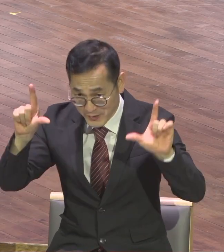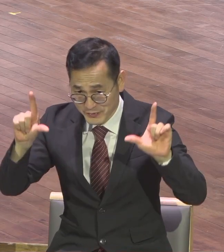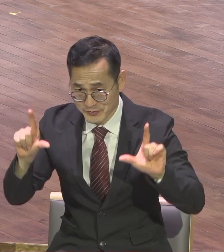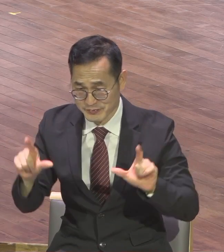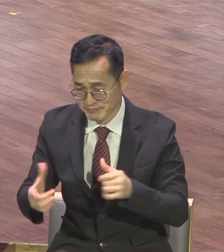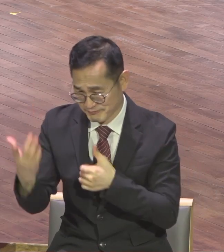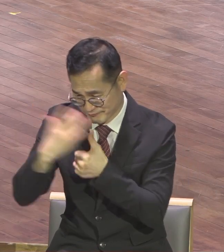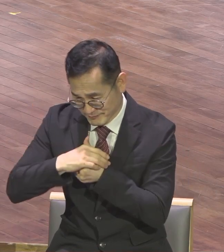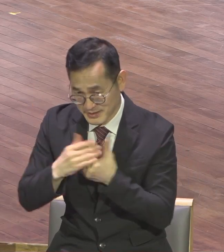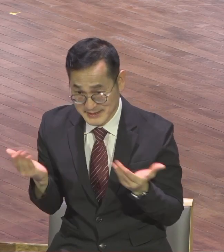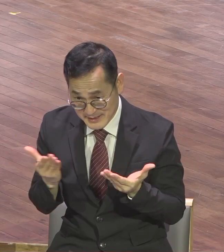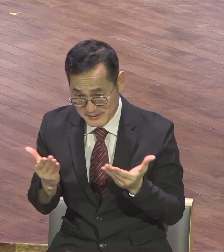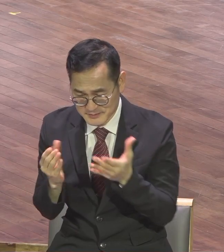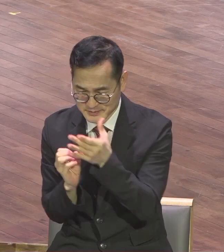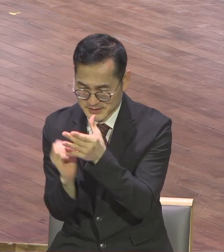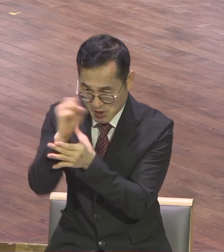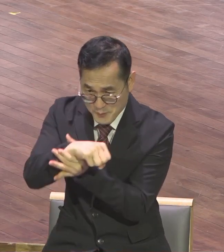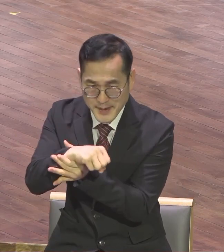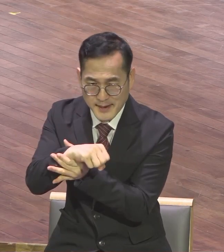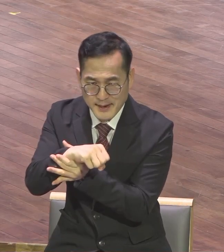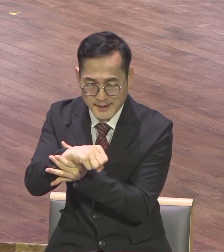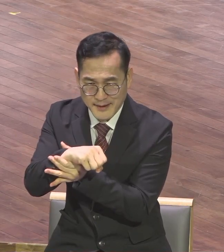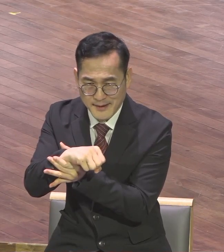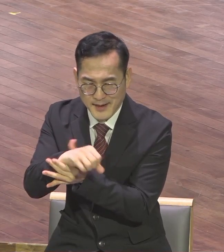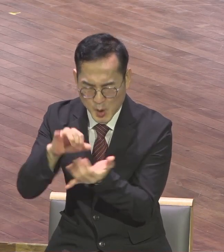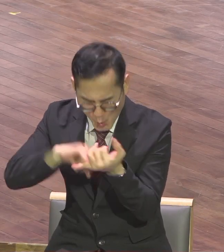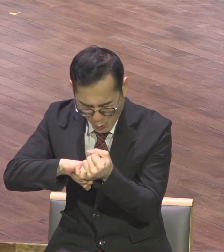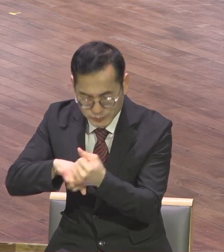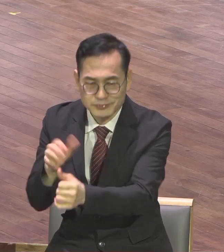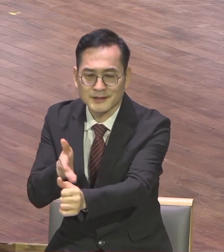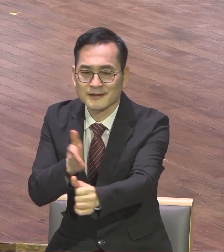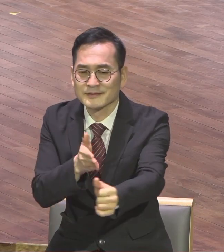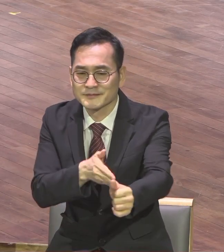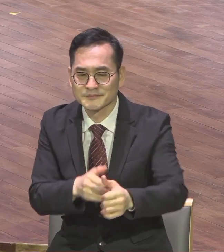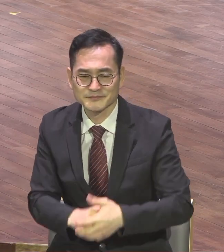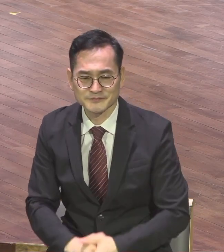사역의 열매가 반드시 있기를 점으로 축복합니다.